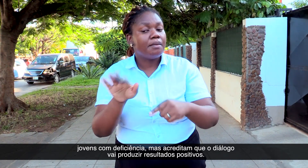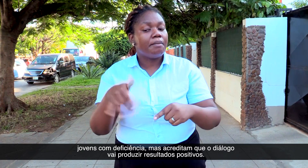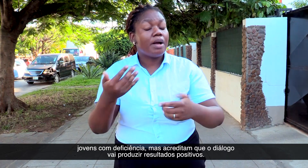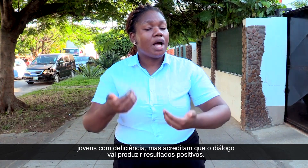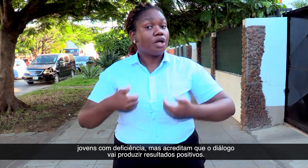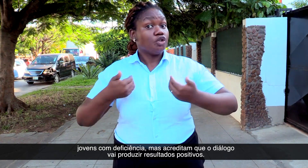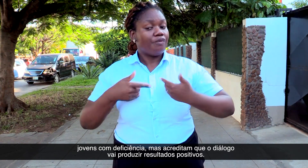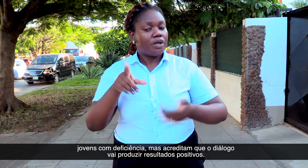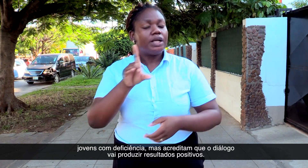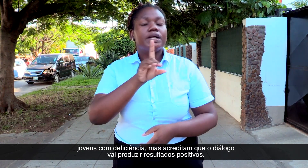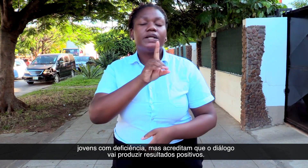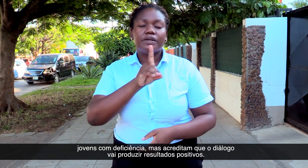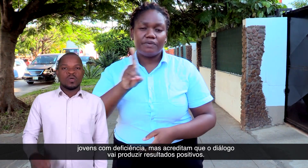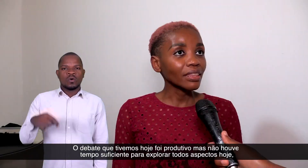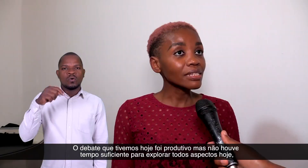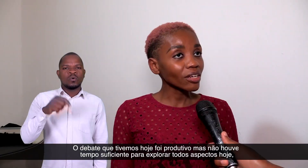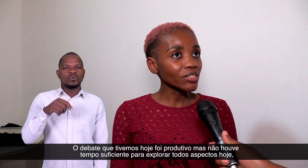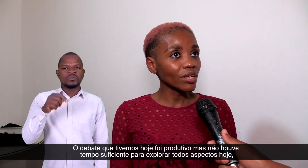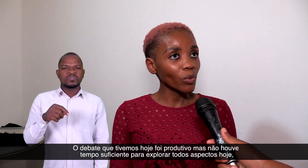produzir resultados positivos.